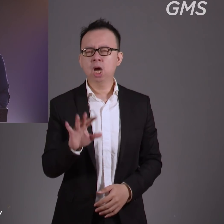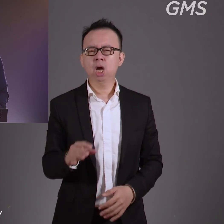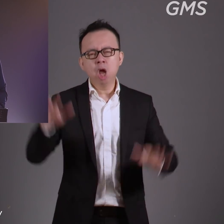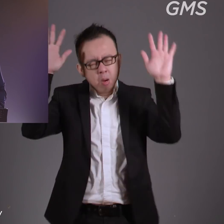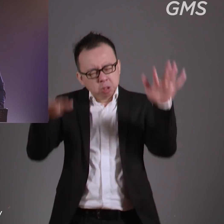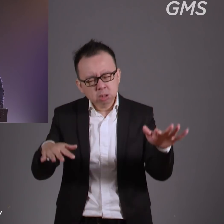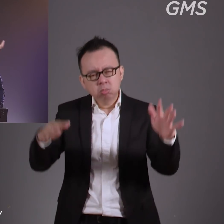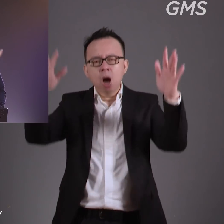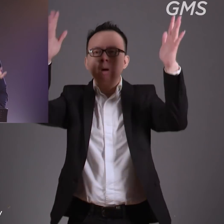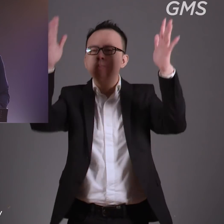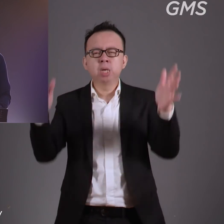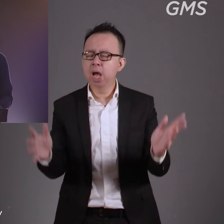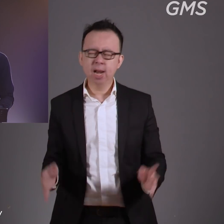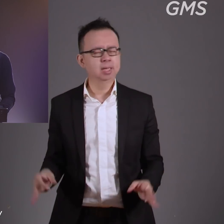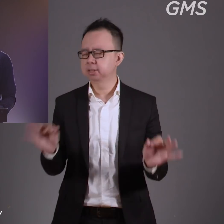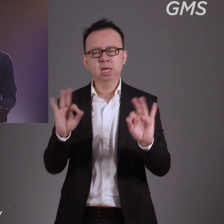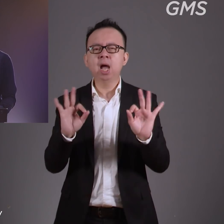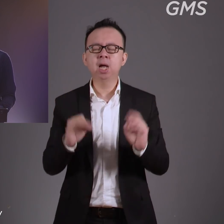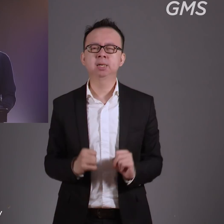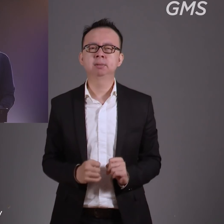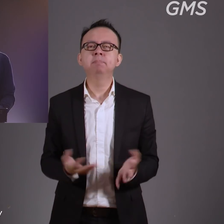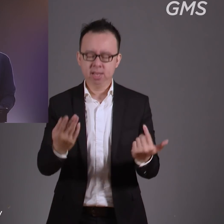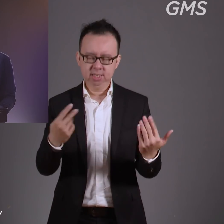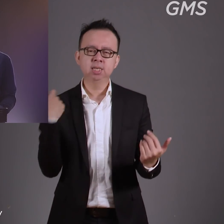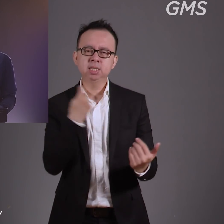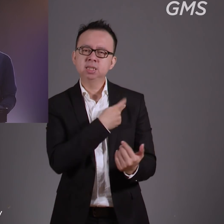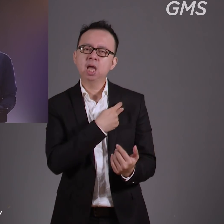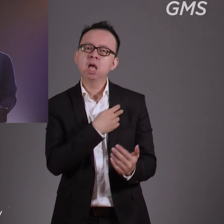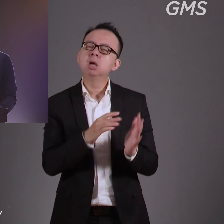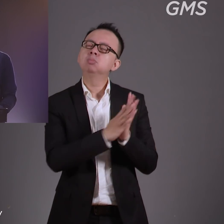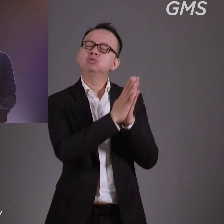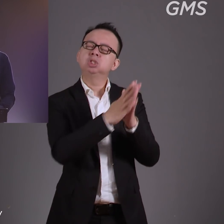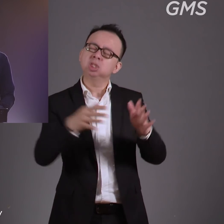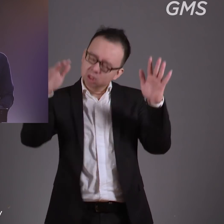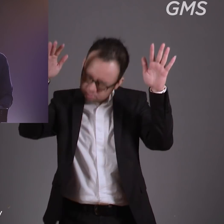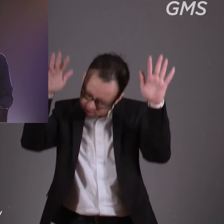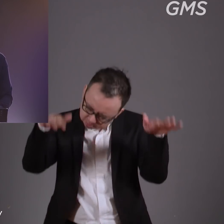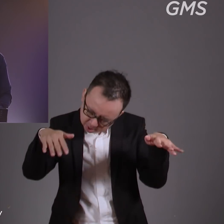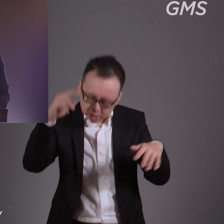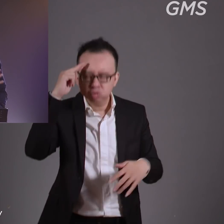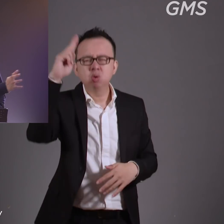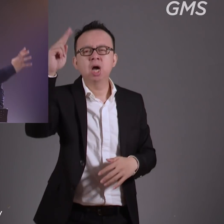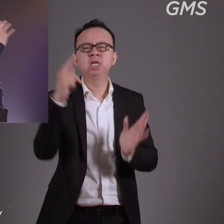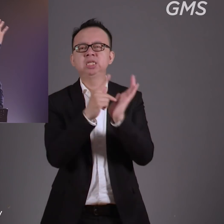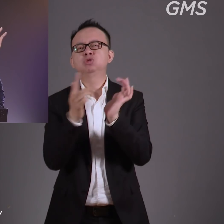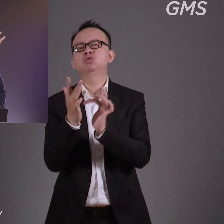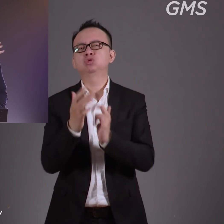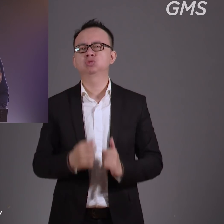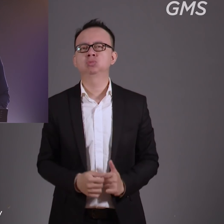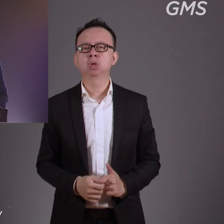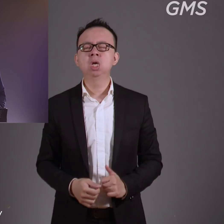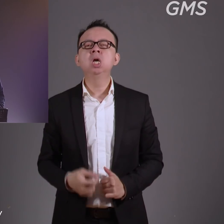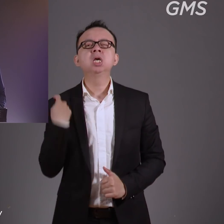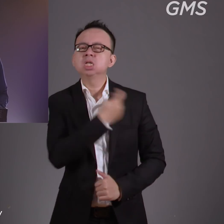kita lebih mengindahkan nenek moyang daripada mengindahkan firman Tuhan. Kita ini keturunan dari sisi